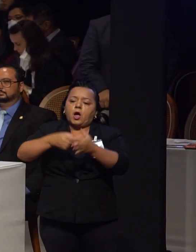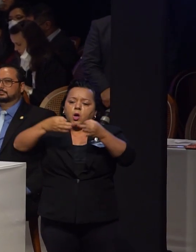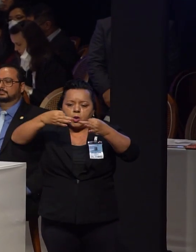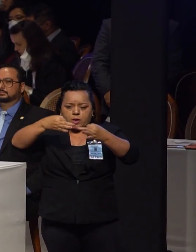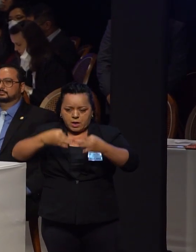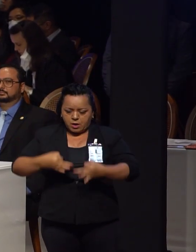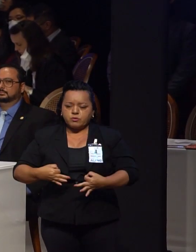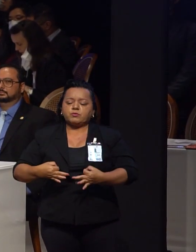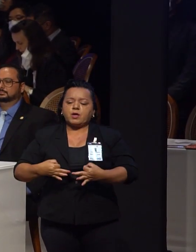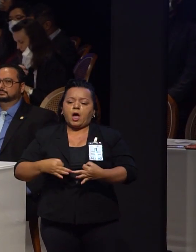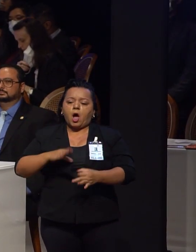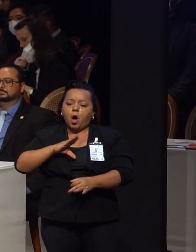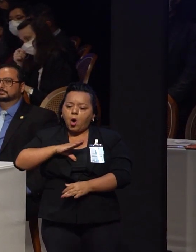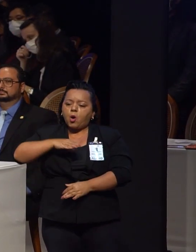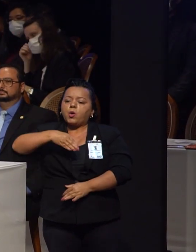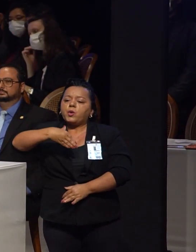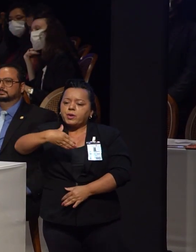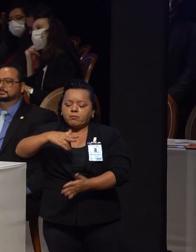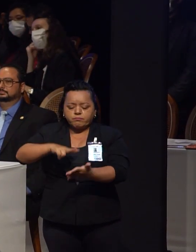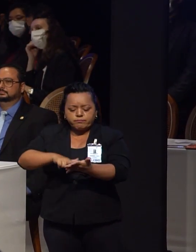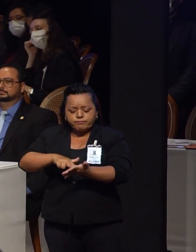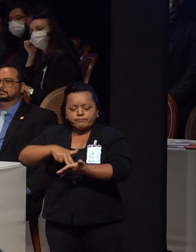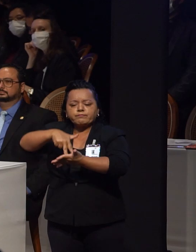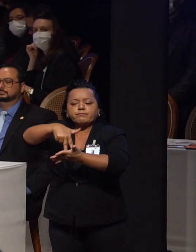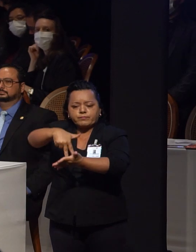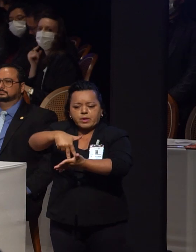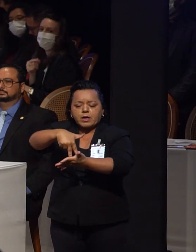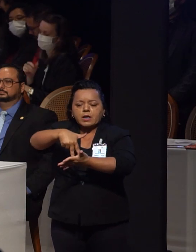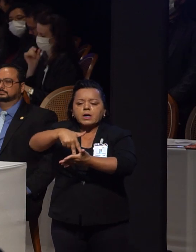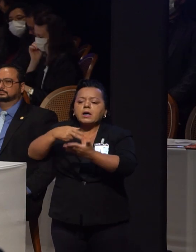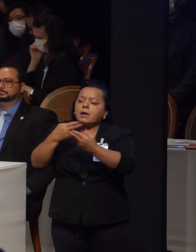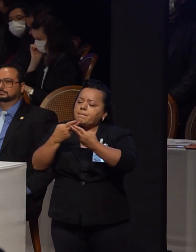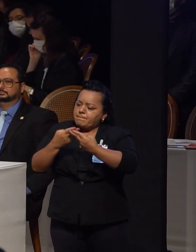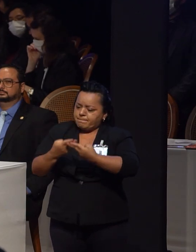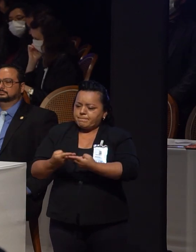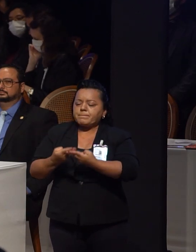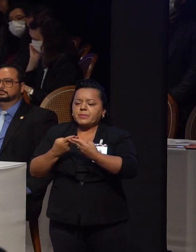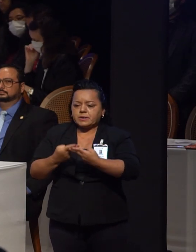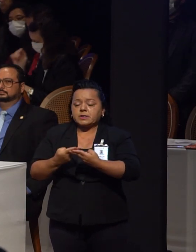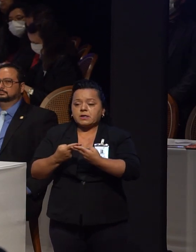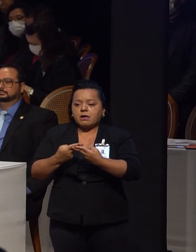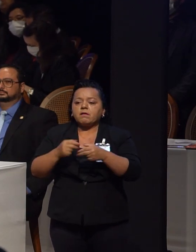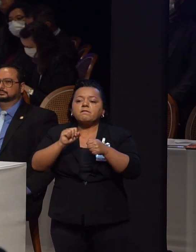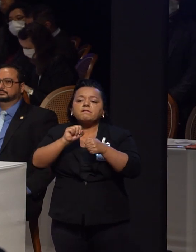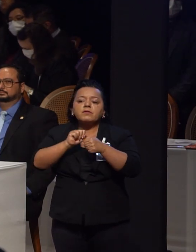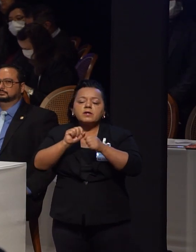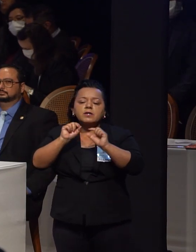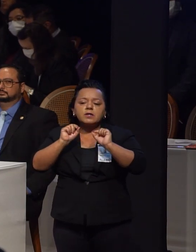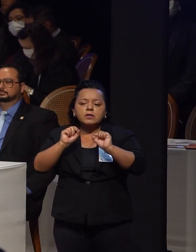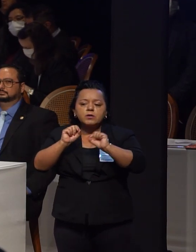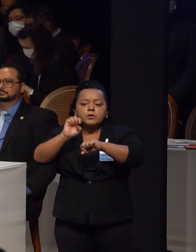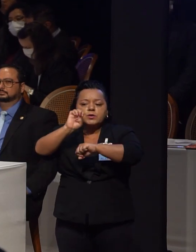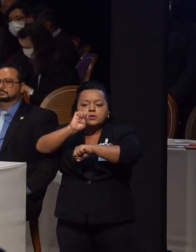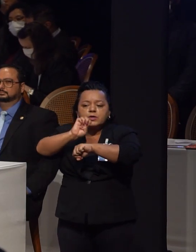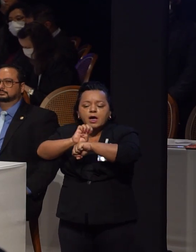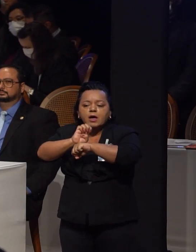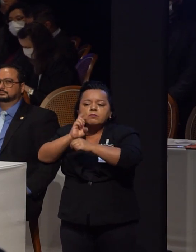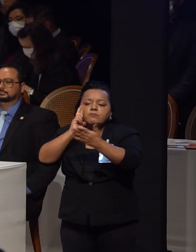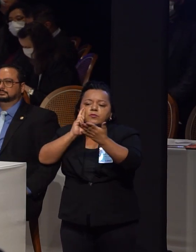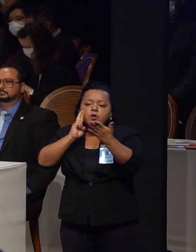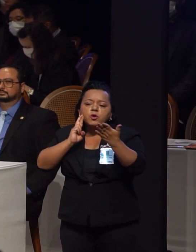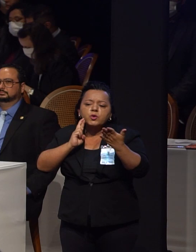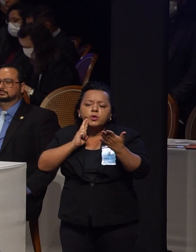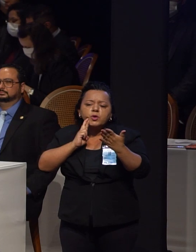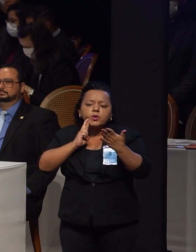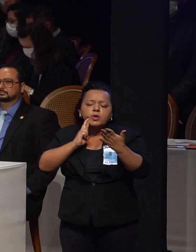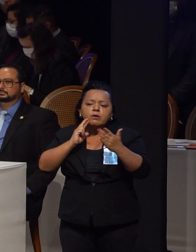honestidade, coragem e muita paciência, faremos esse estado continuar crescendo.